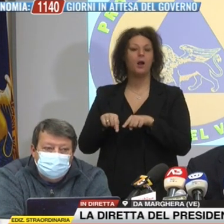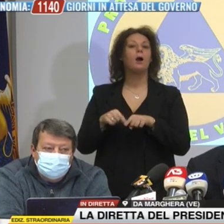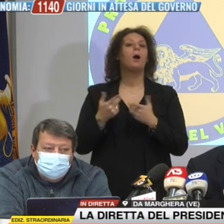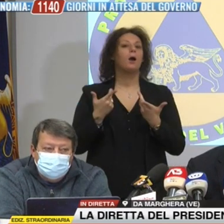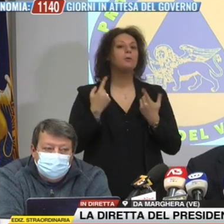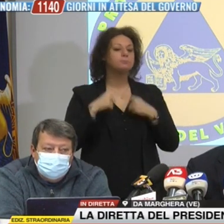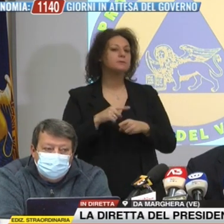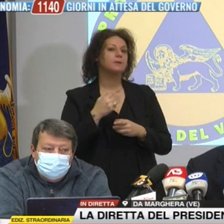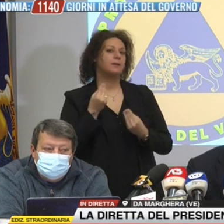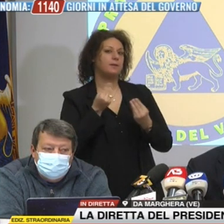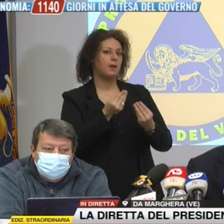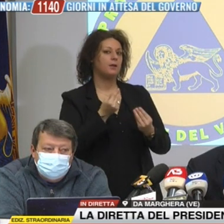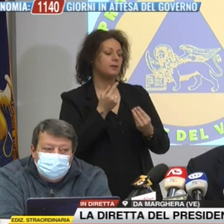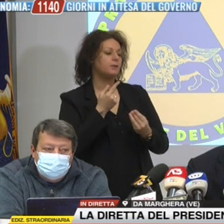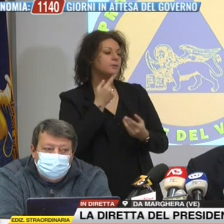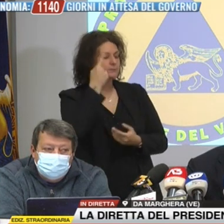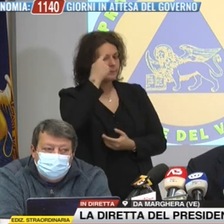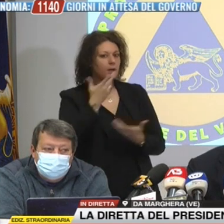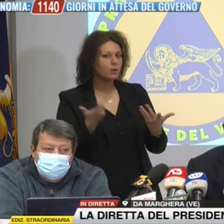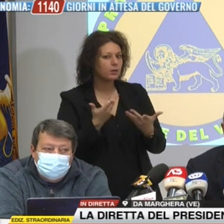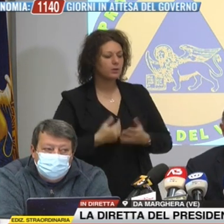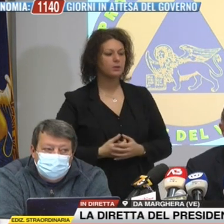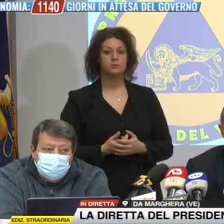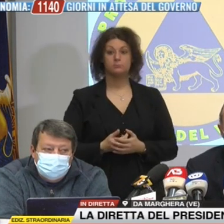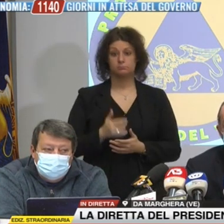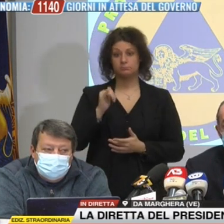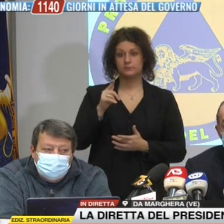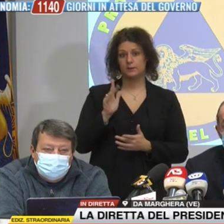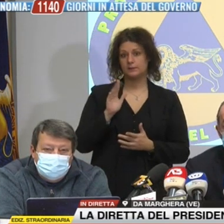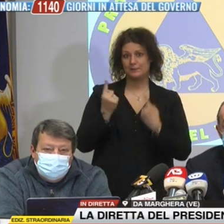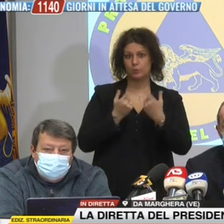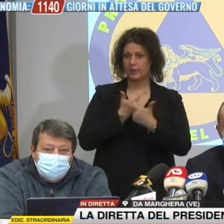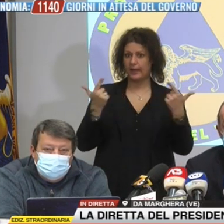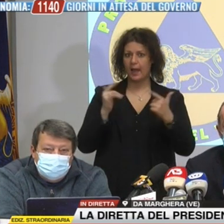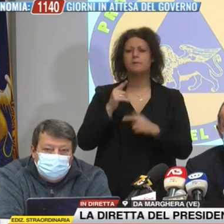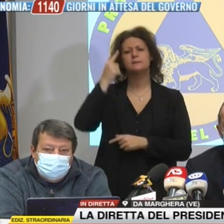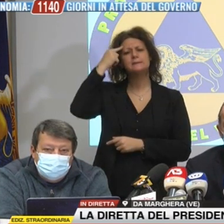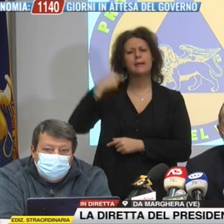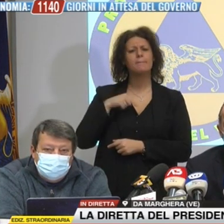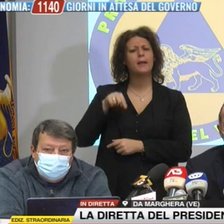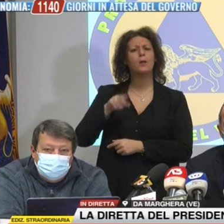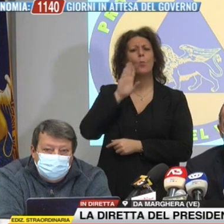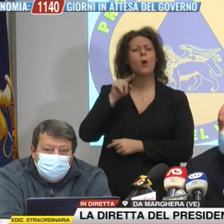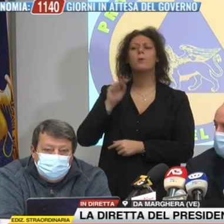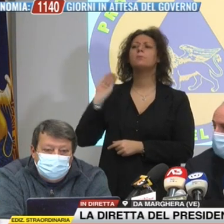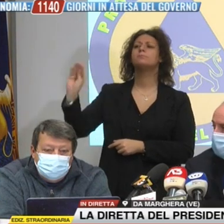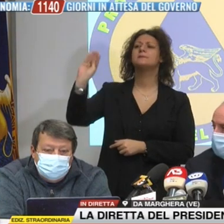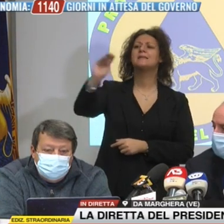No, ma il caso è gravissimo. Mi piacerebbe sapere che strutture ha contattato. Gliele dico dopo in privato.